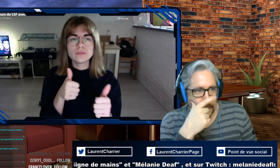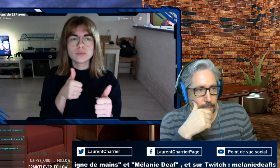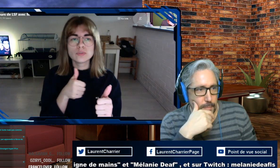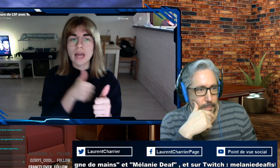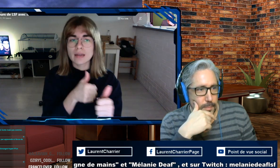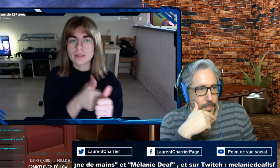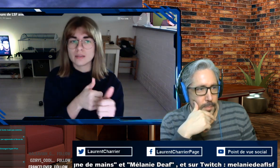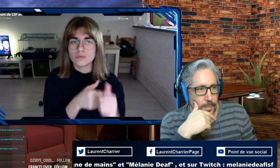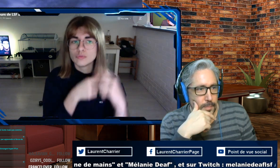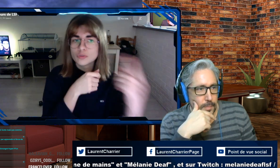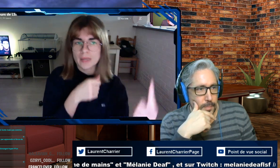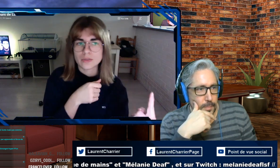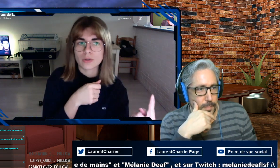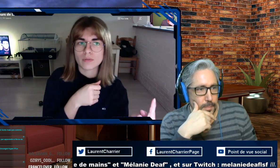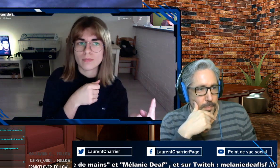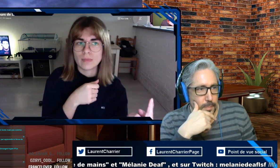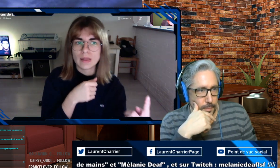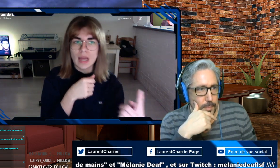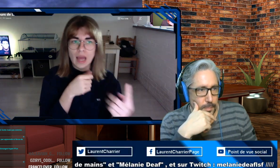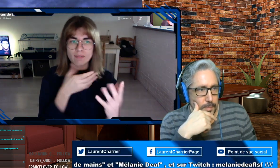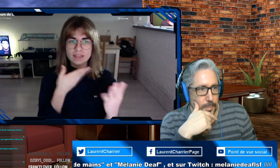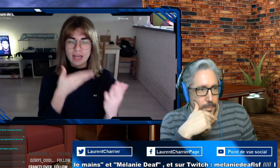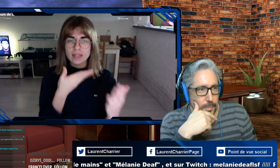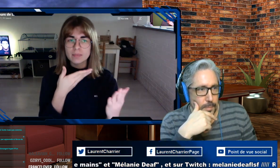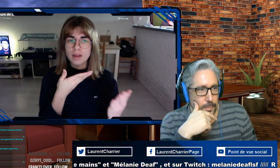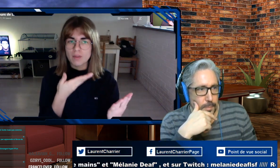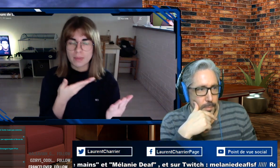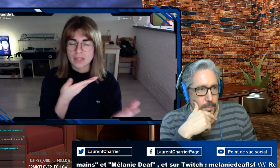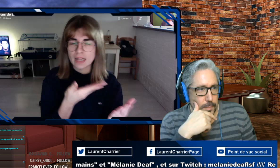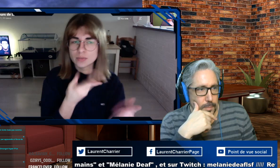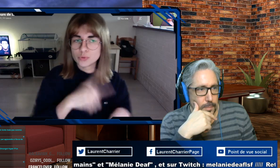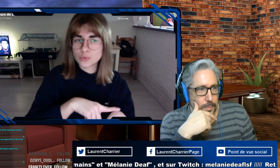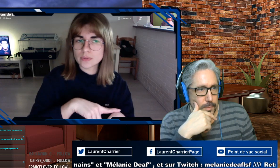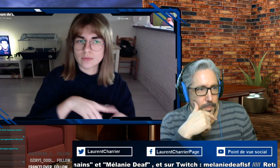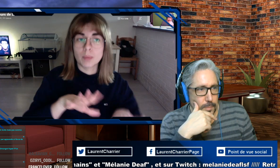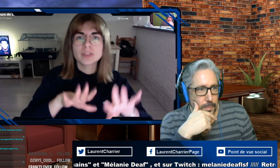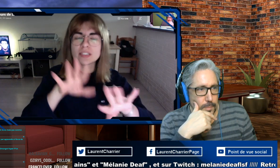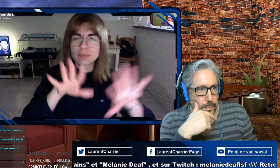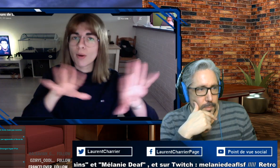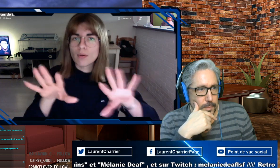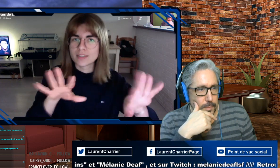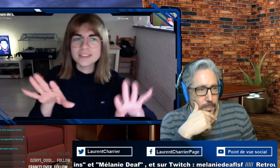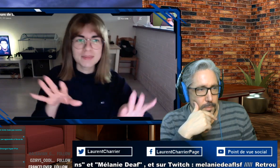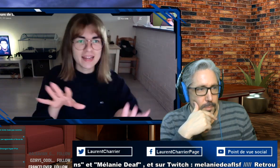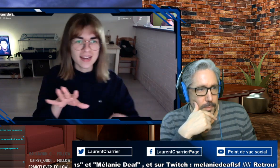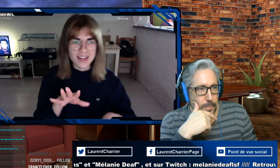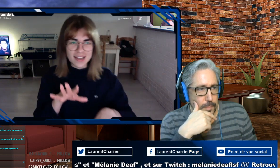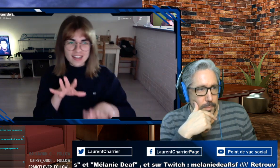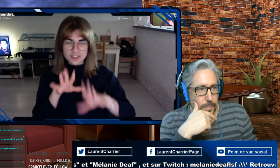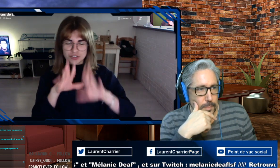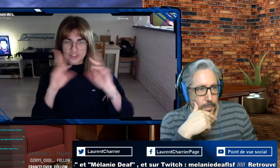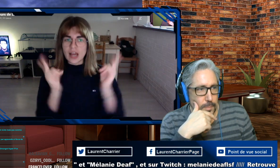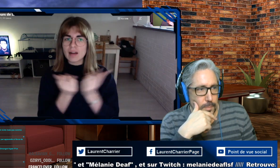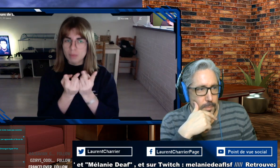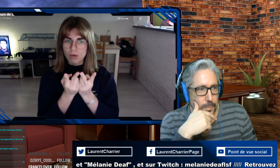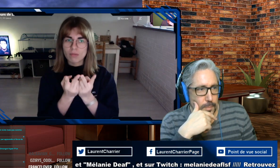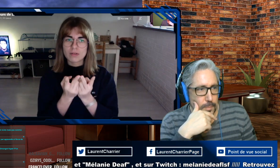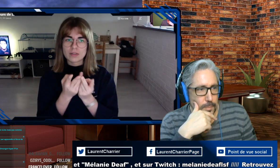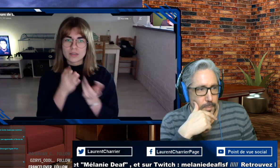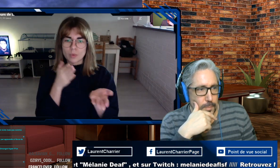personne veut draguer une autre personne. Elle va draguer, mais elle va pas draguer tout de suite. Après, ça dépend qui, mais